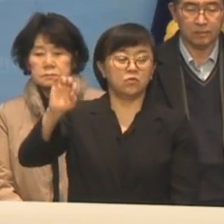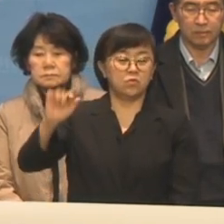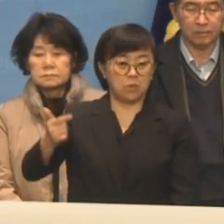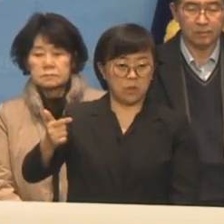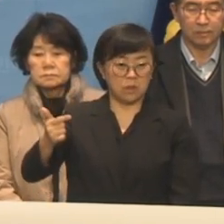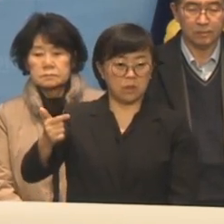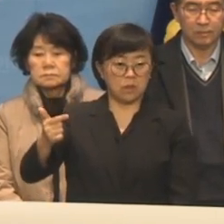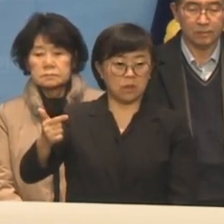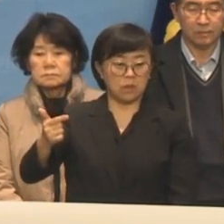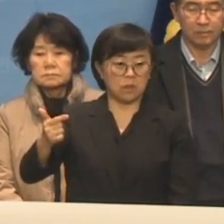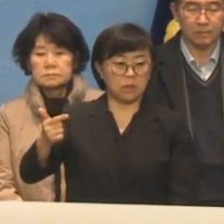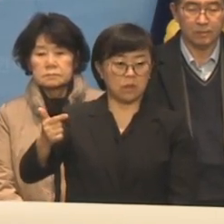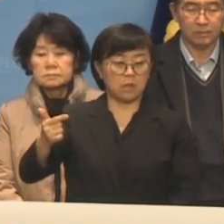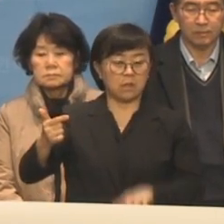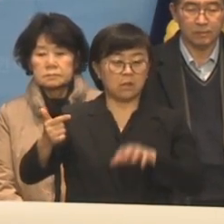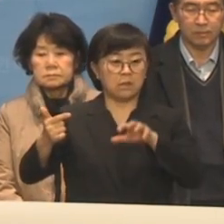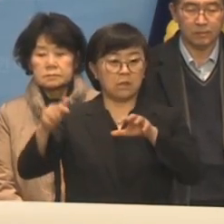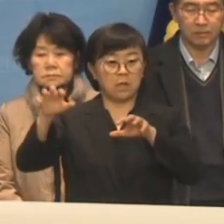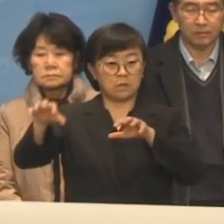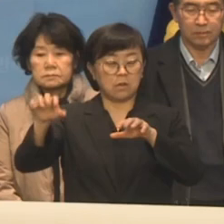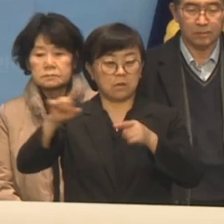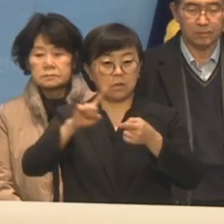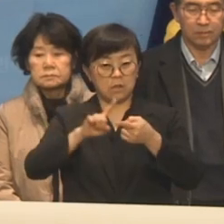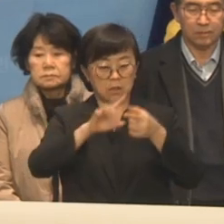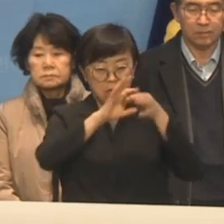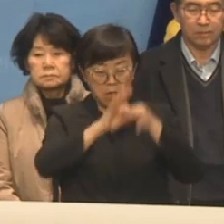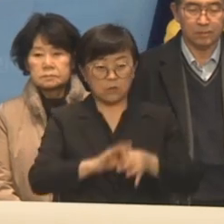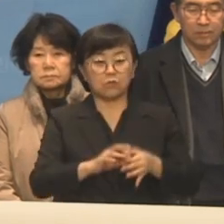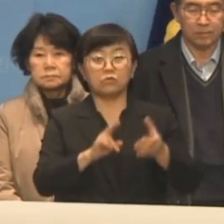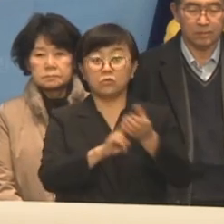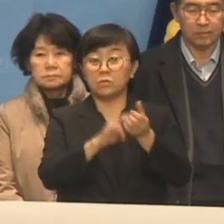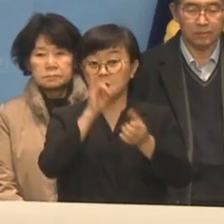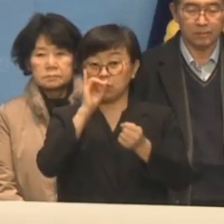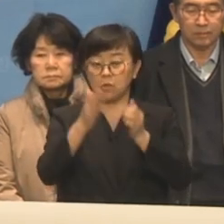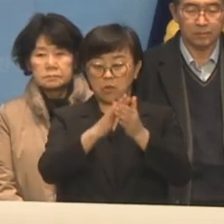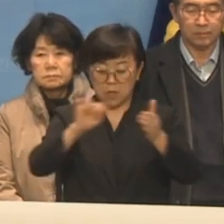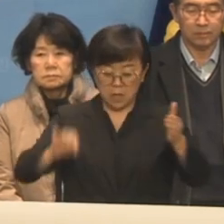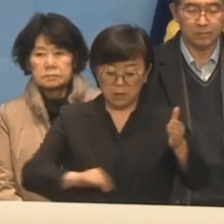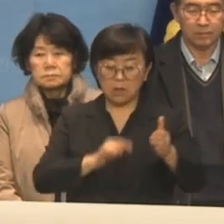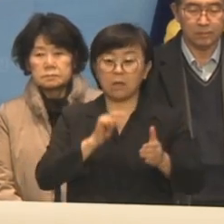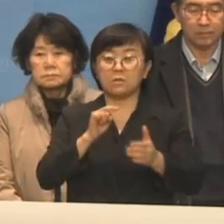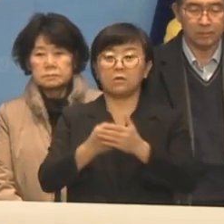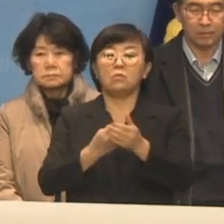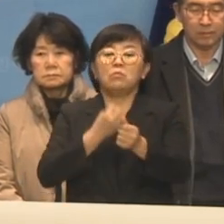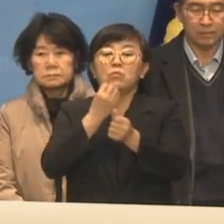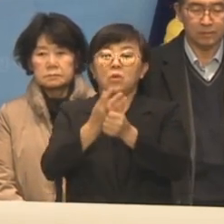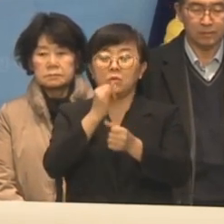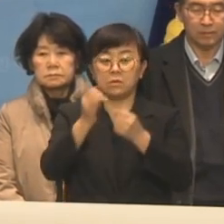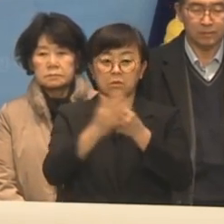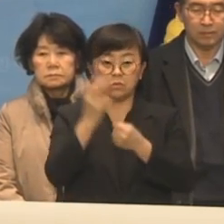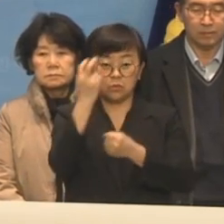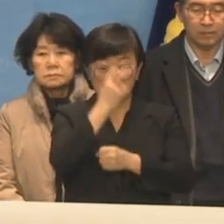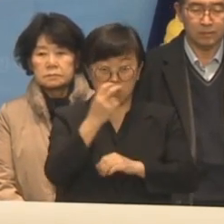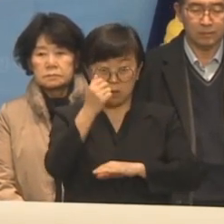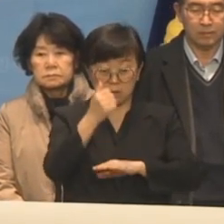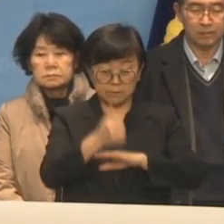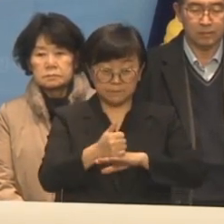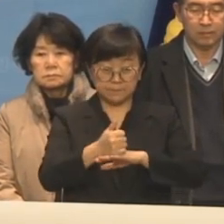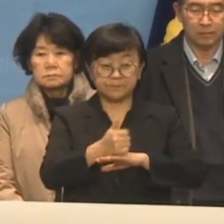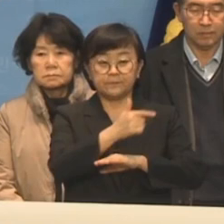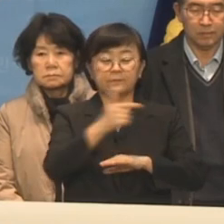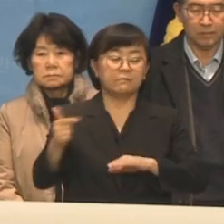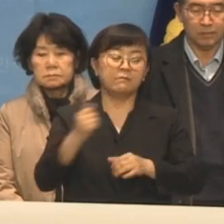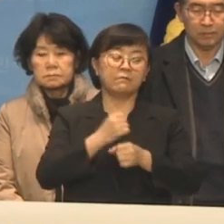월성원전에서 이런 부분들을 계속 은폐하고 있었고 내부 제보로 이런 게 밝혀져서 조사를 시작했는데 조사 결과가